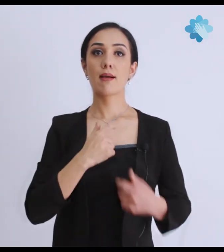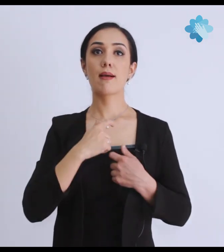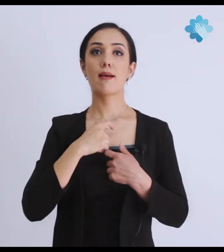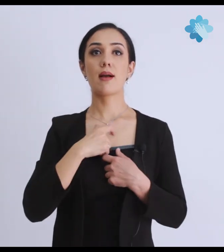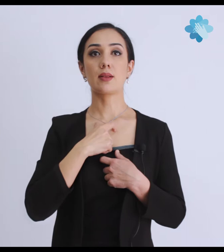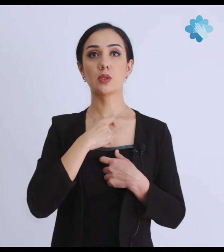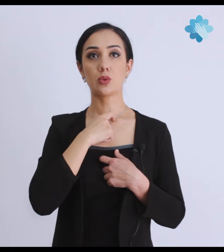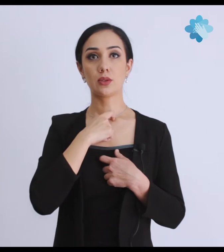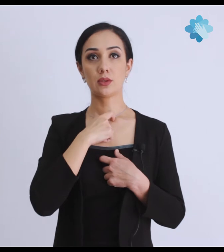галстук